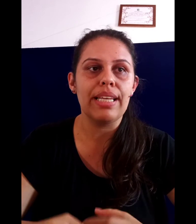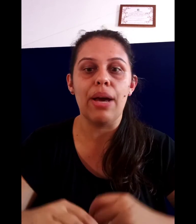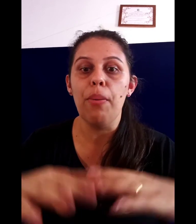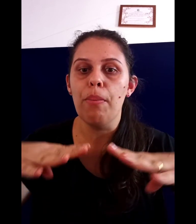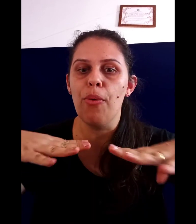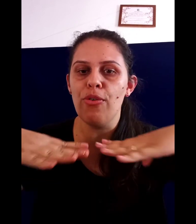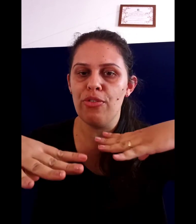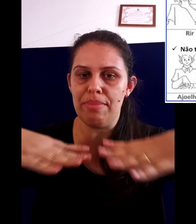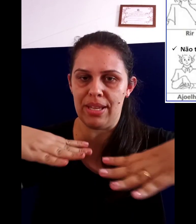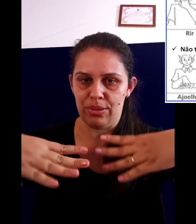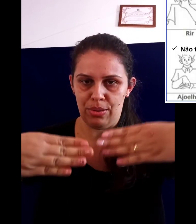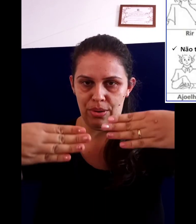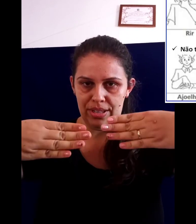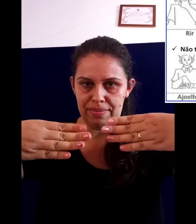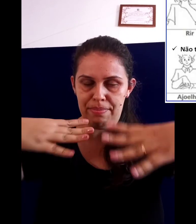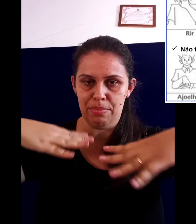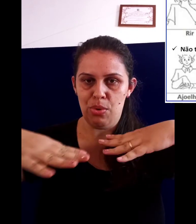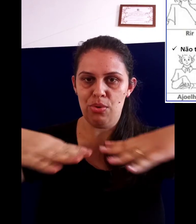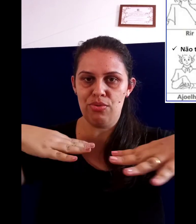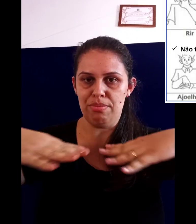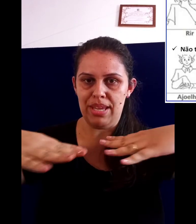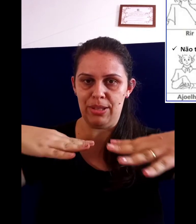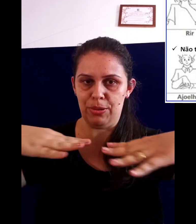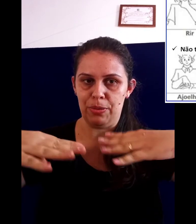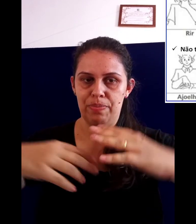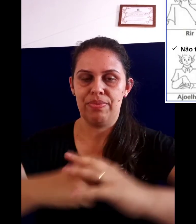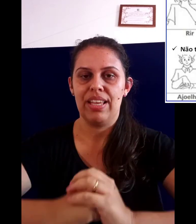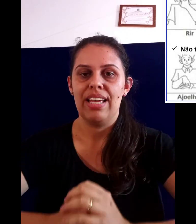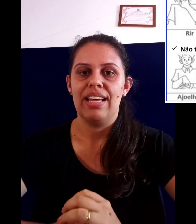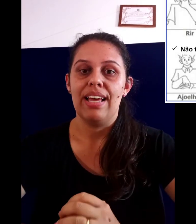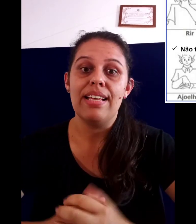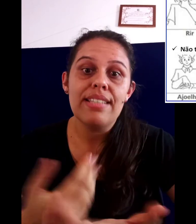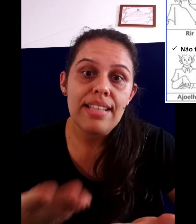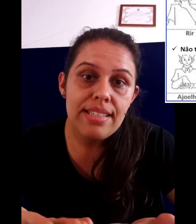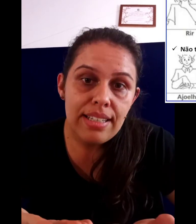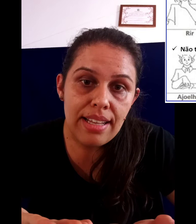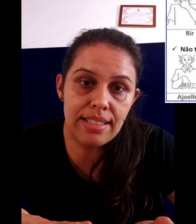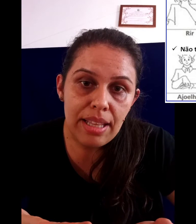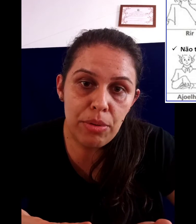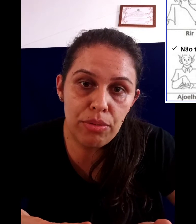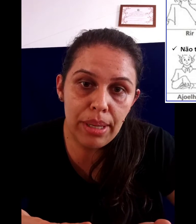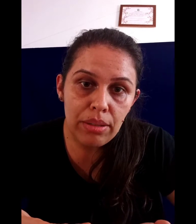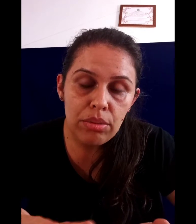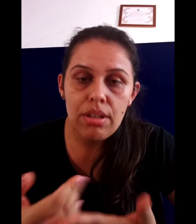é o movimento. Olha, movimento. Existem sinais que têm movimento,